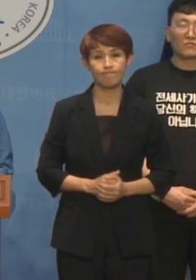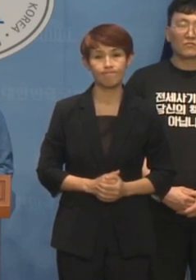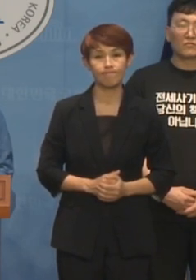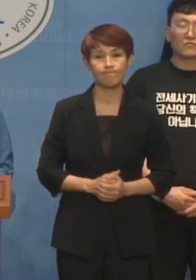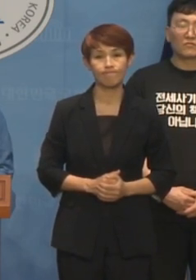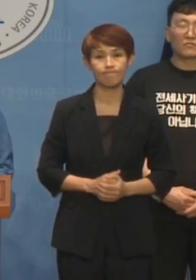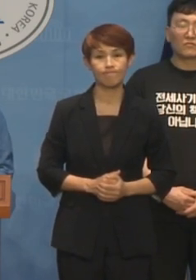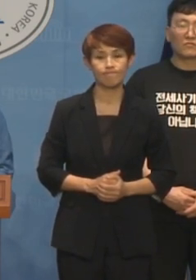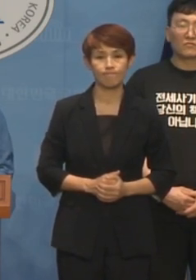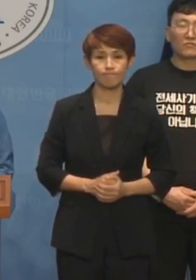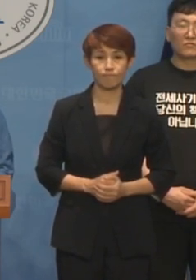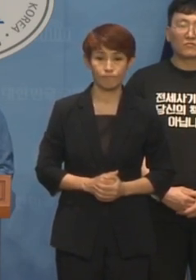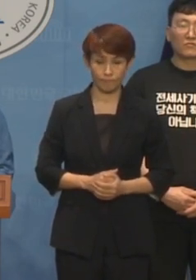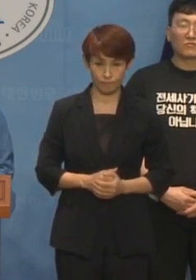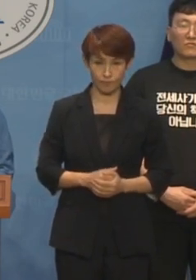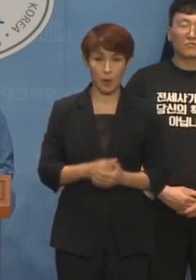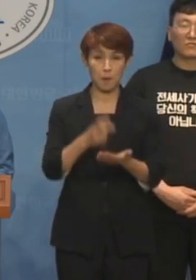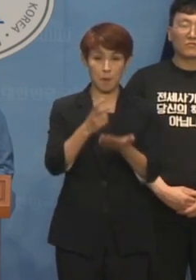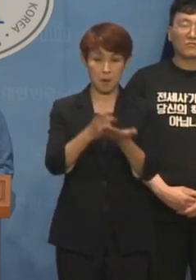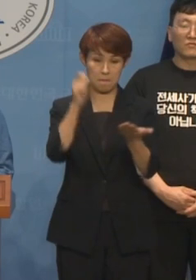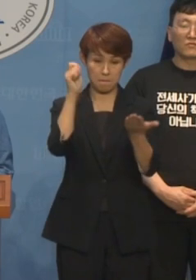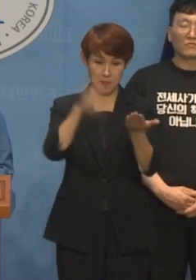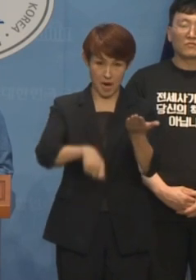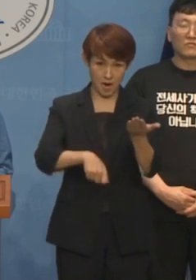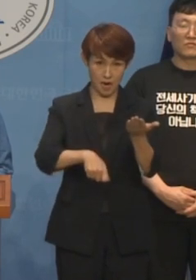적어도 이것이 가결이 돼서